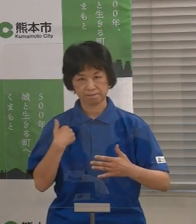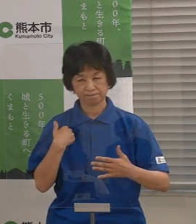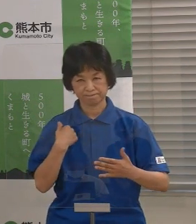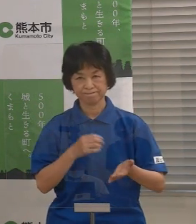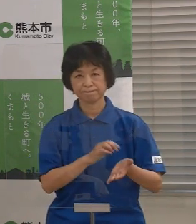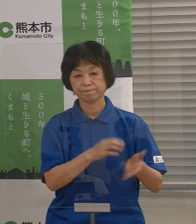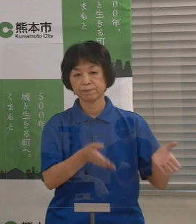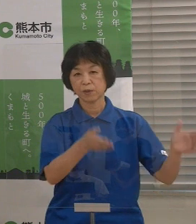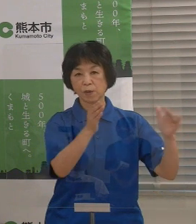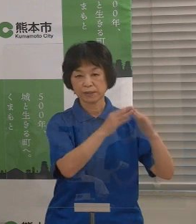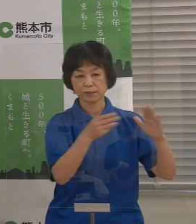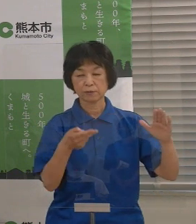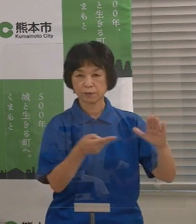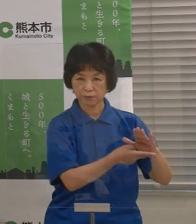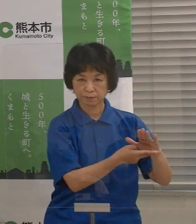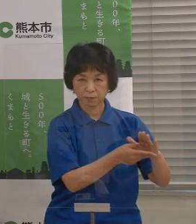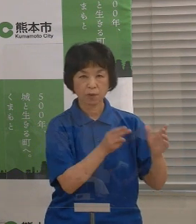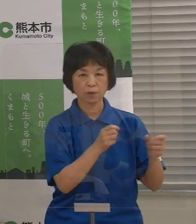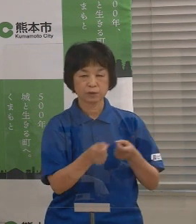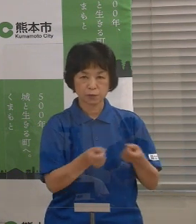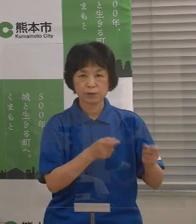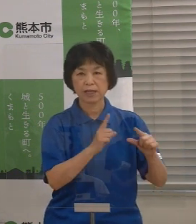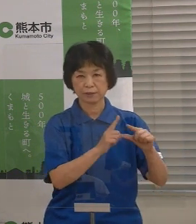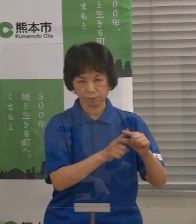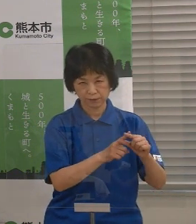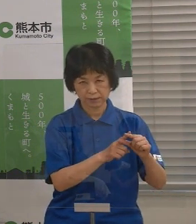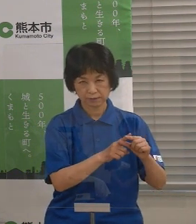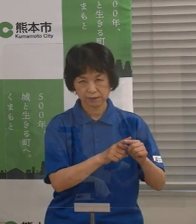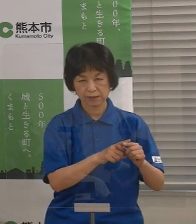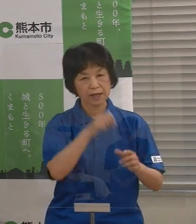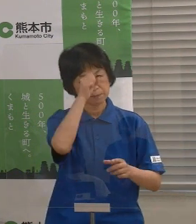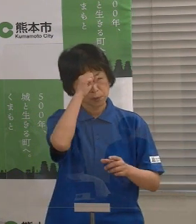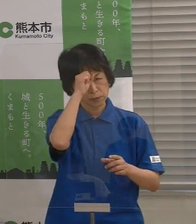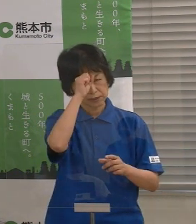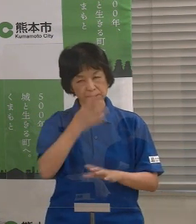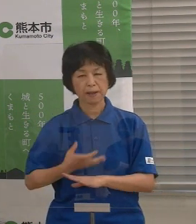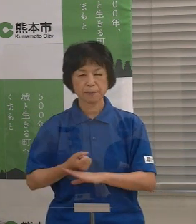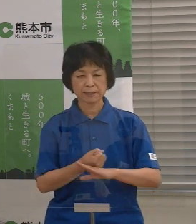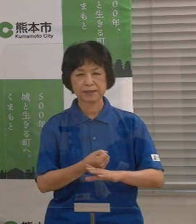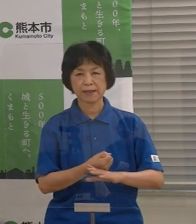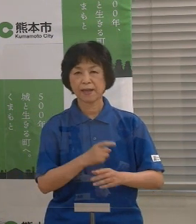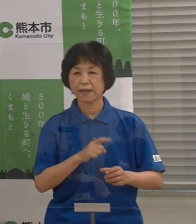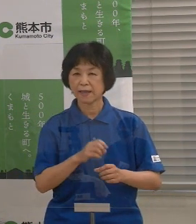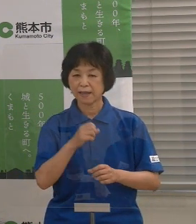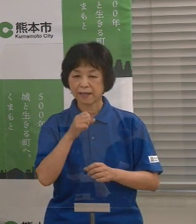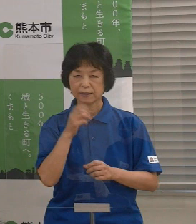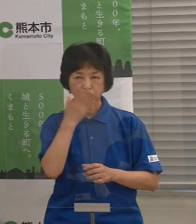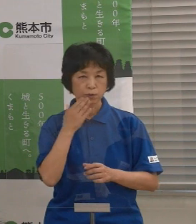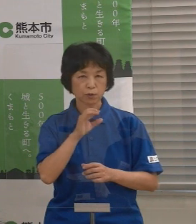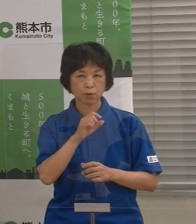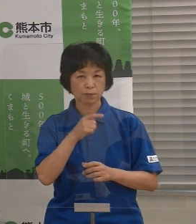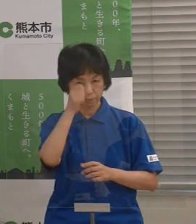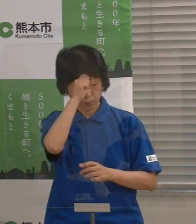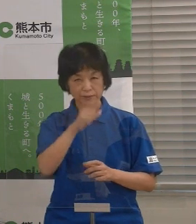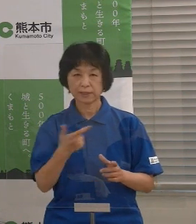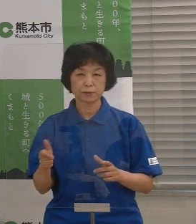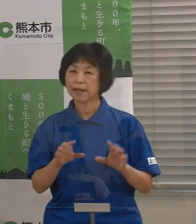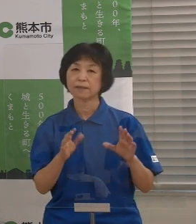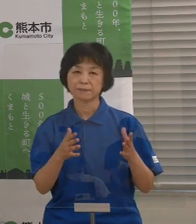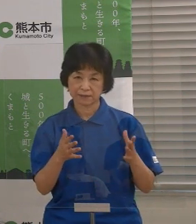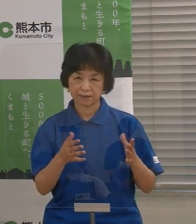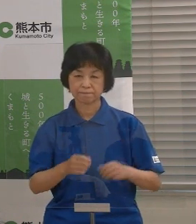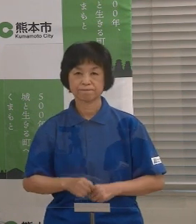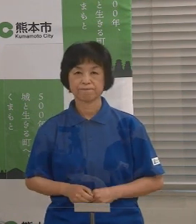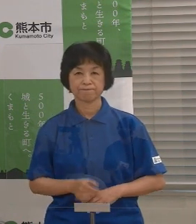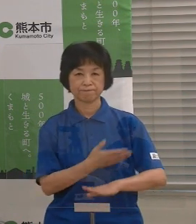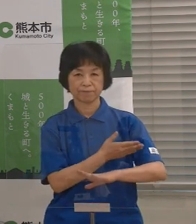入院については現在調整中です。基礎疾患はありません。発症前の行動歴については8